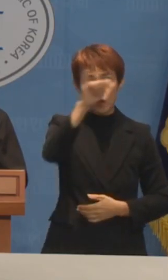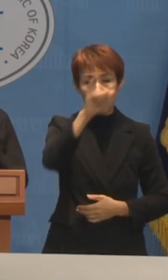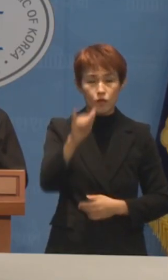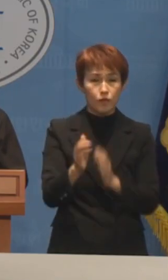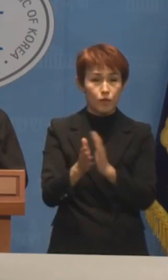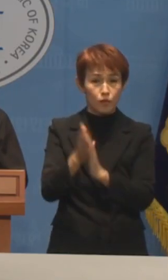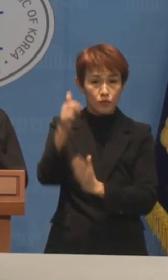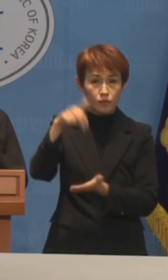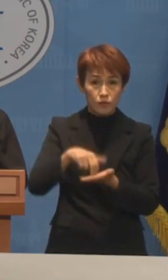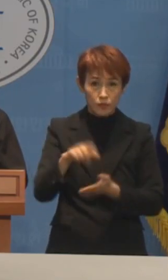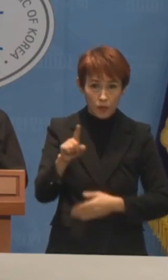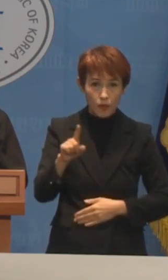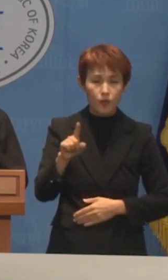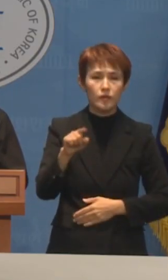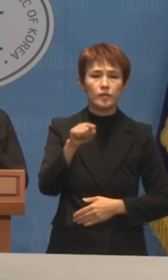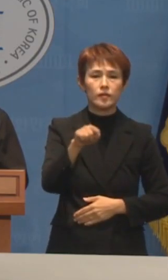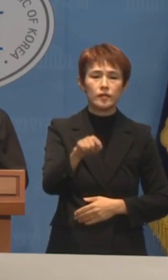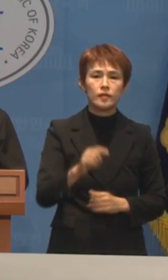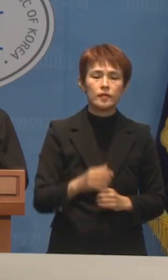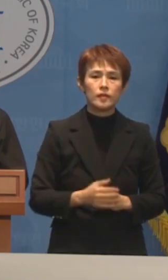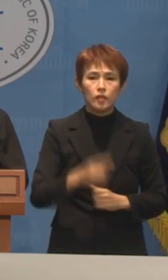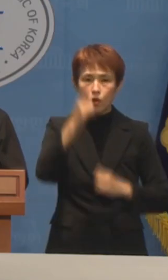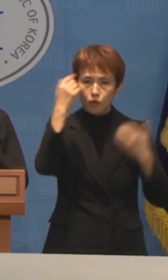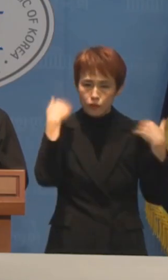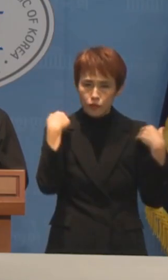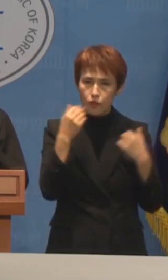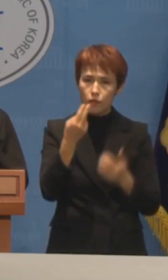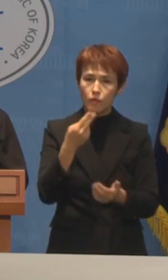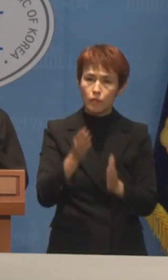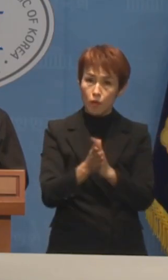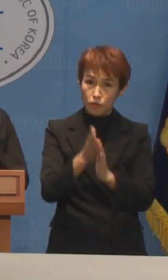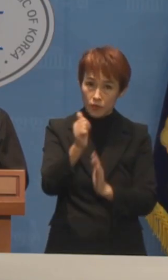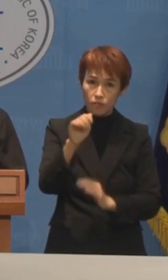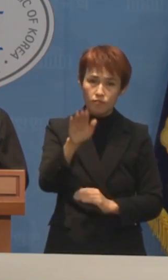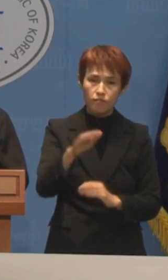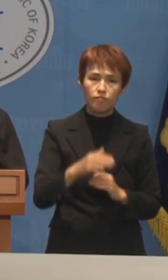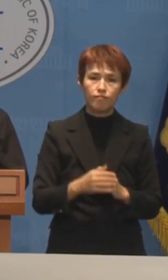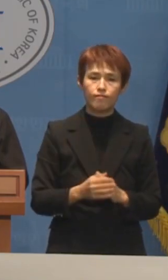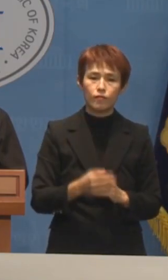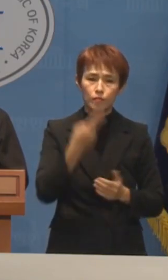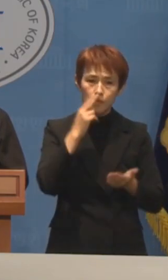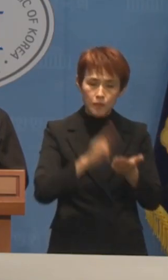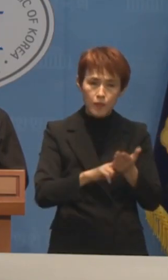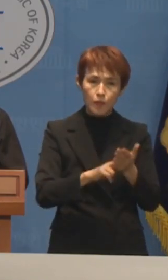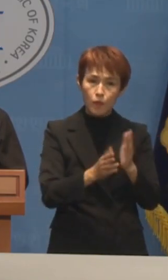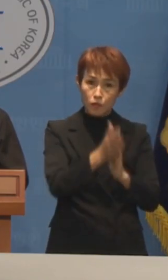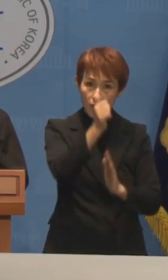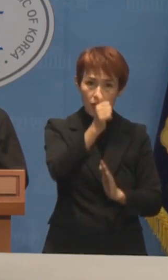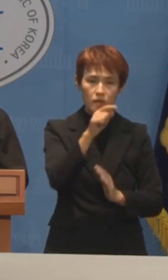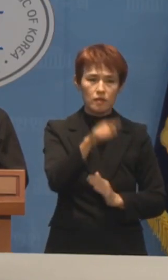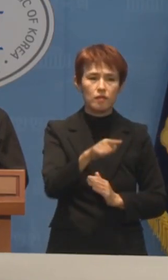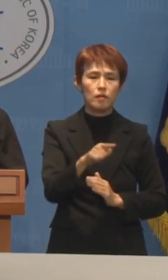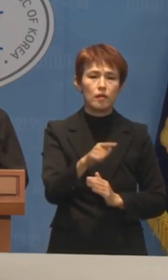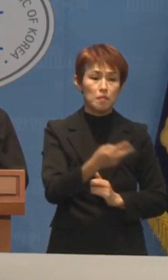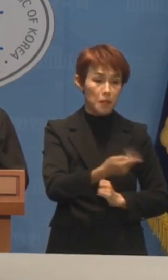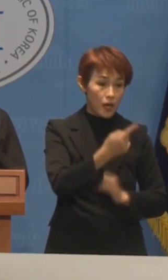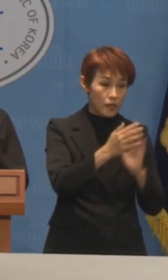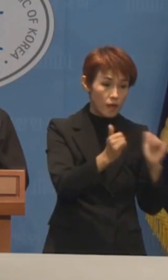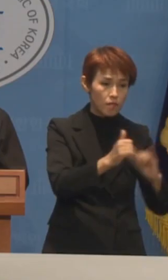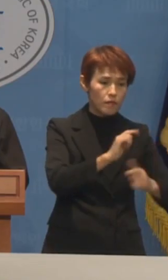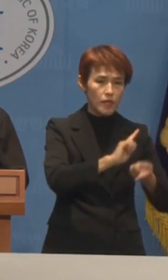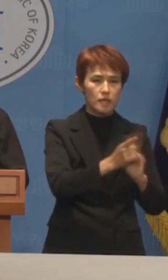전국민주구체본부는 정부와 우정사업본부가 집배원의 저축 연가 해결을 위해 반드시 겸배에 대한 해결이 필요하다고